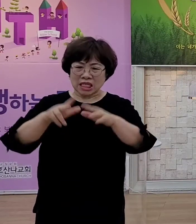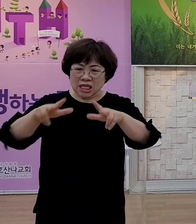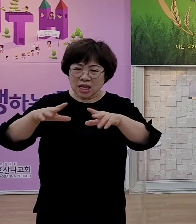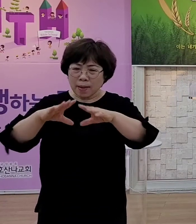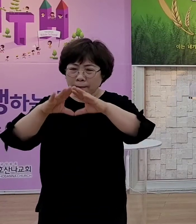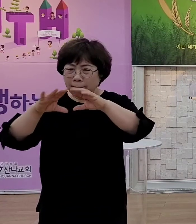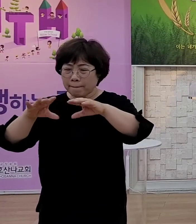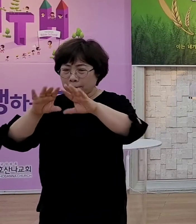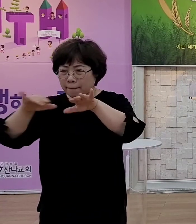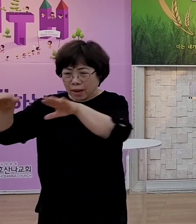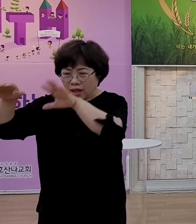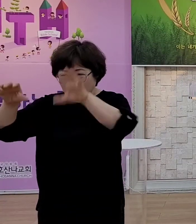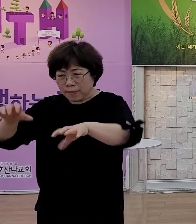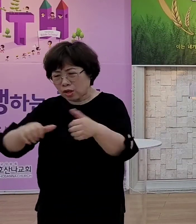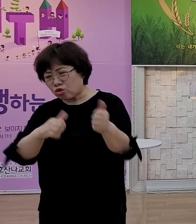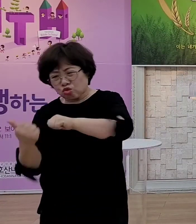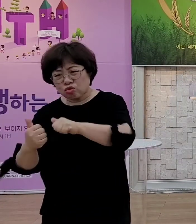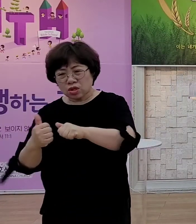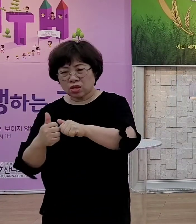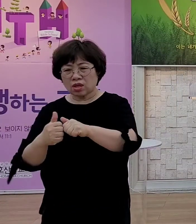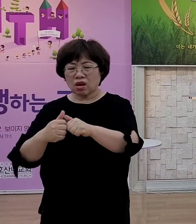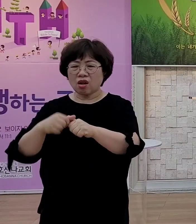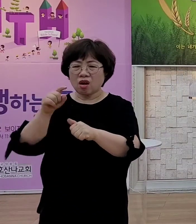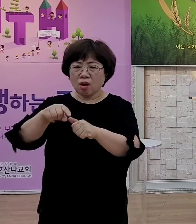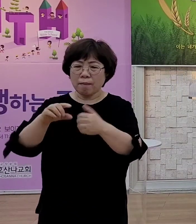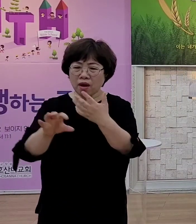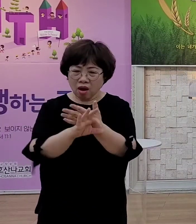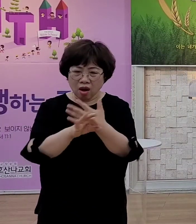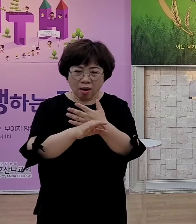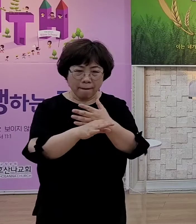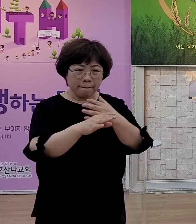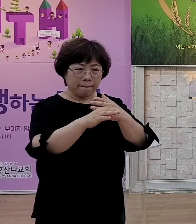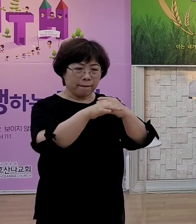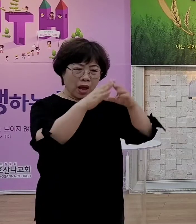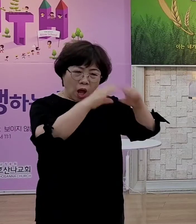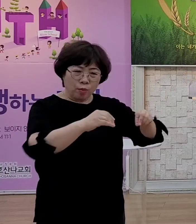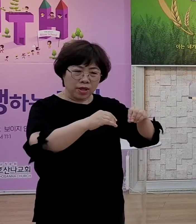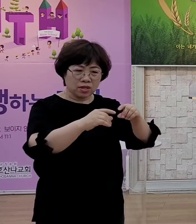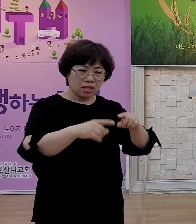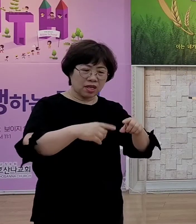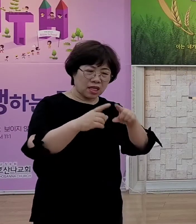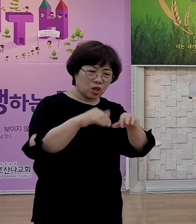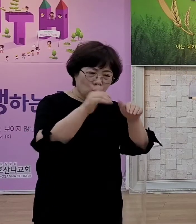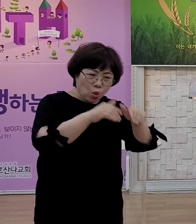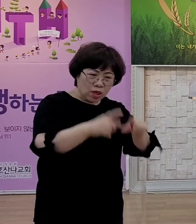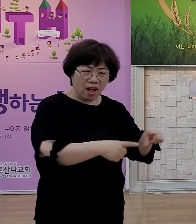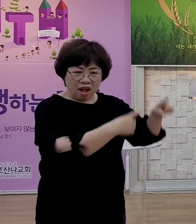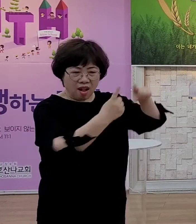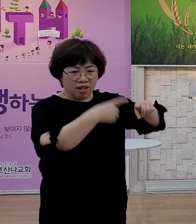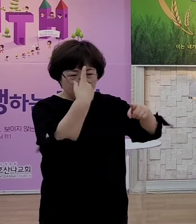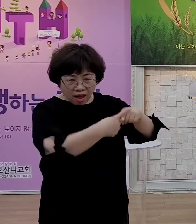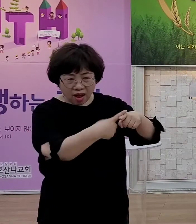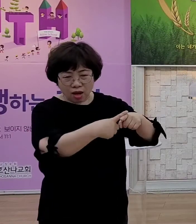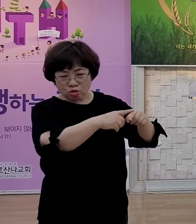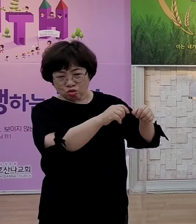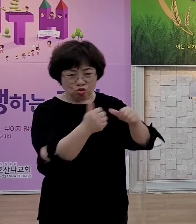바에는 우리 차라리 애굽에 가서 고기 구워 먹고 거기서 종살이 하는 게 차라리 나았겠다.